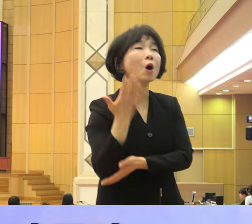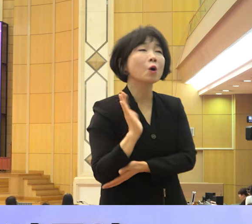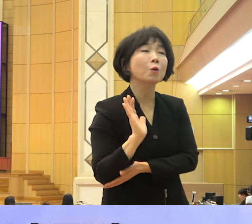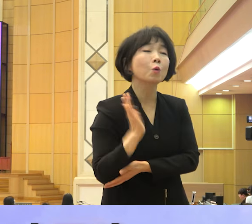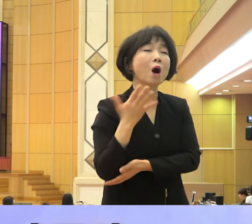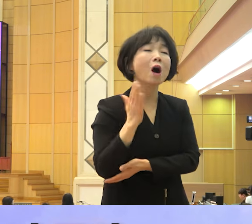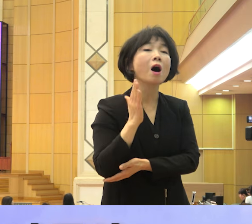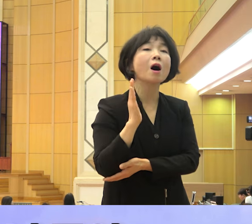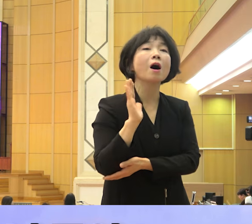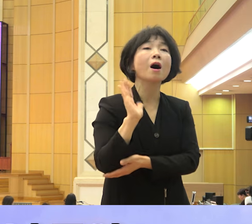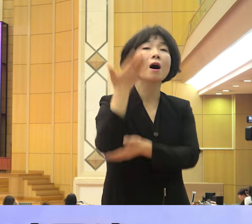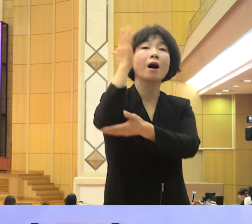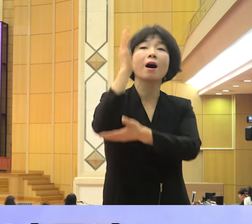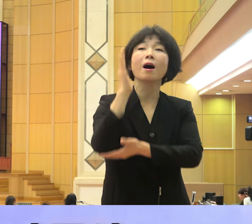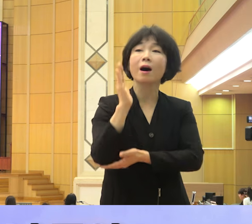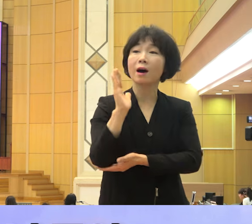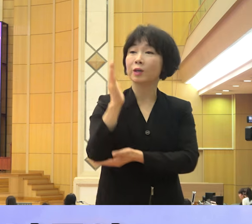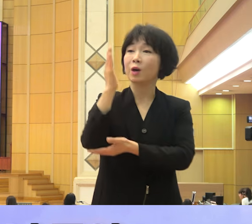영광